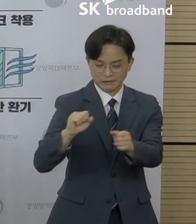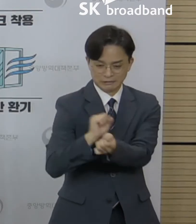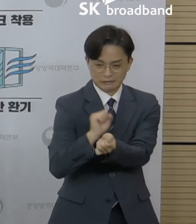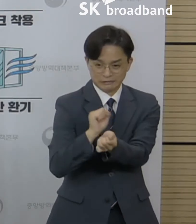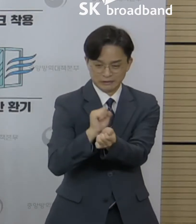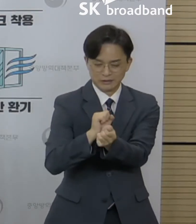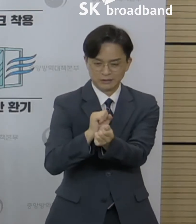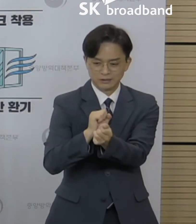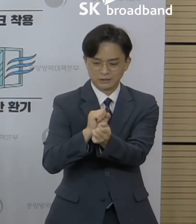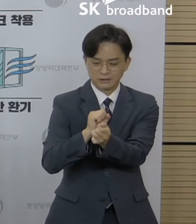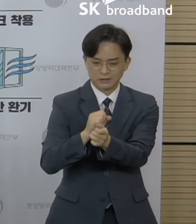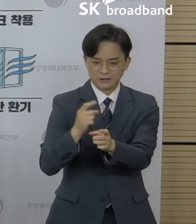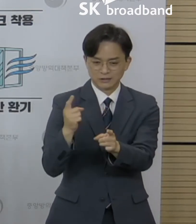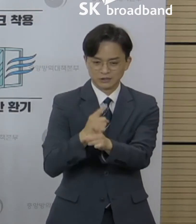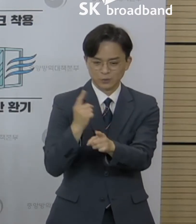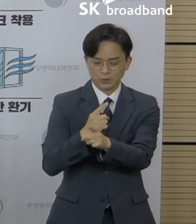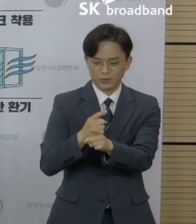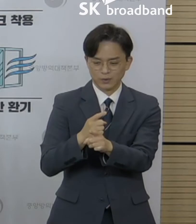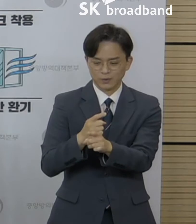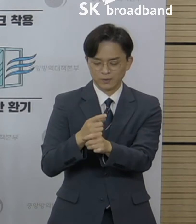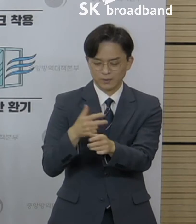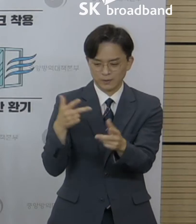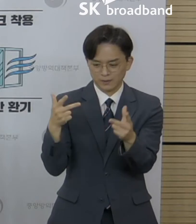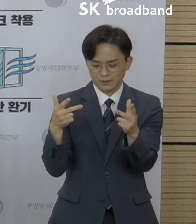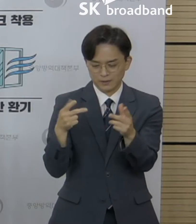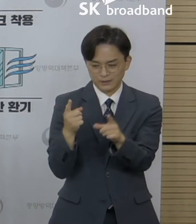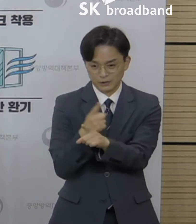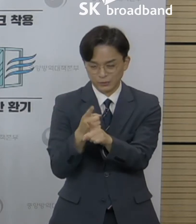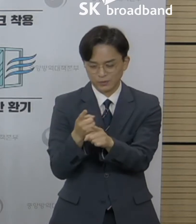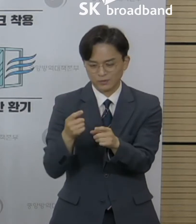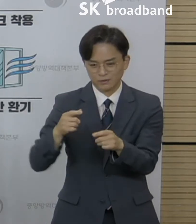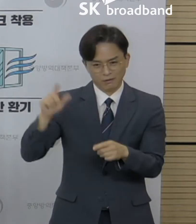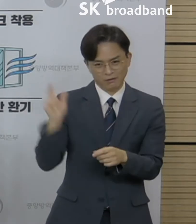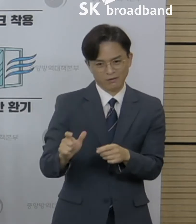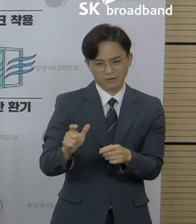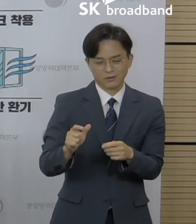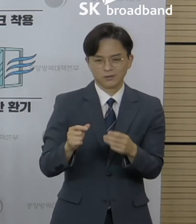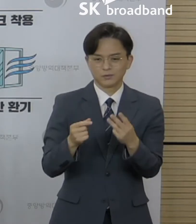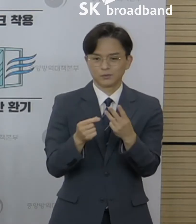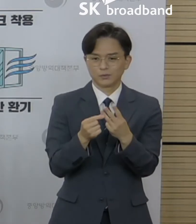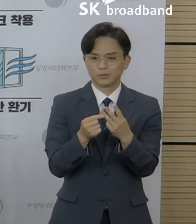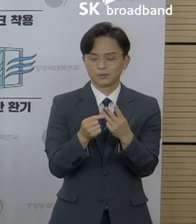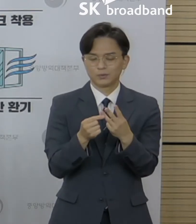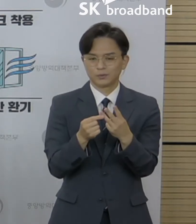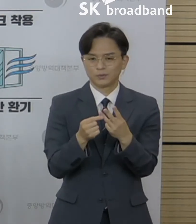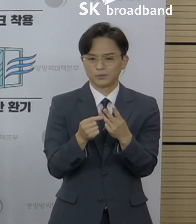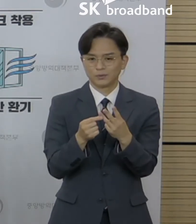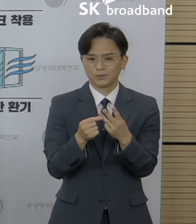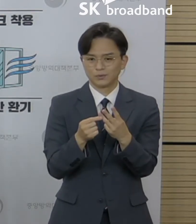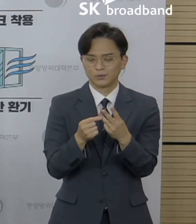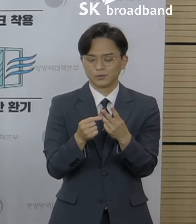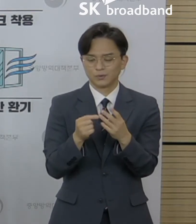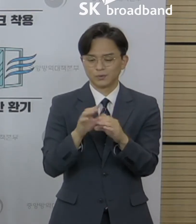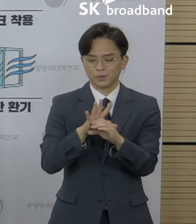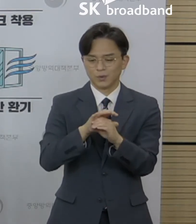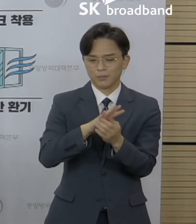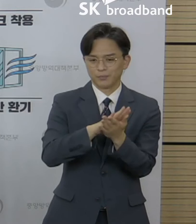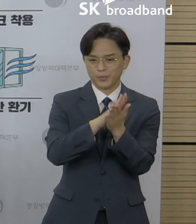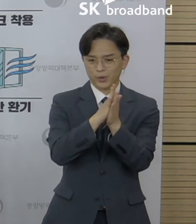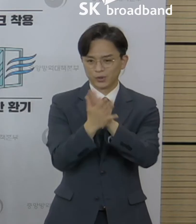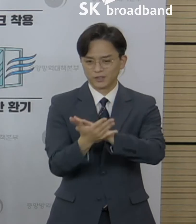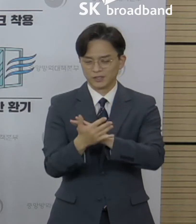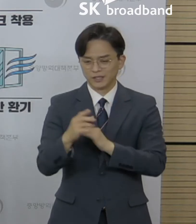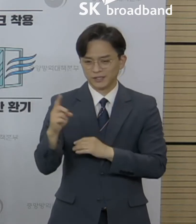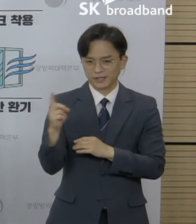병인론 자체가 변하는 경우 등 저희가 가지고 있는 시나리오 중에는 변이 등장으로 인해서 더 악화될 수 있는